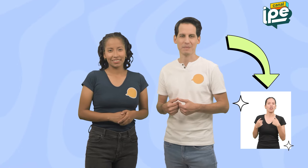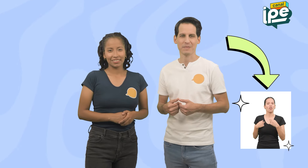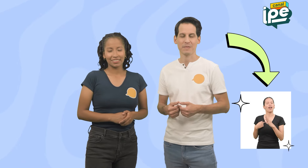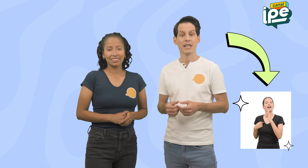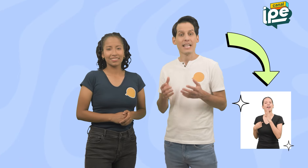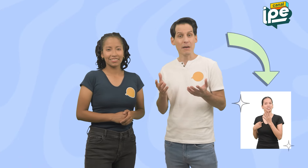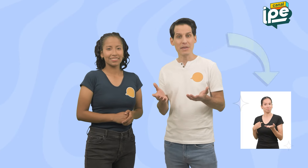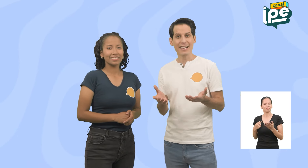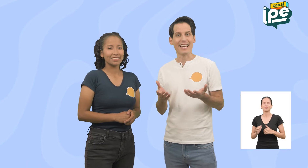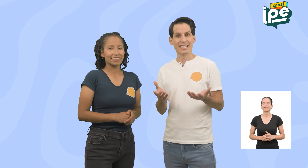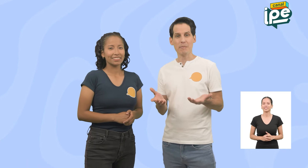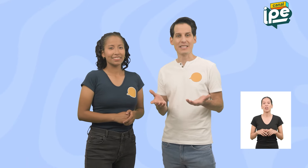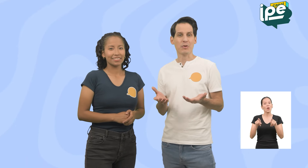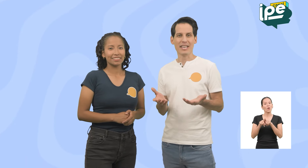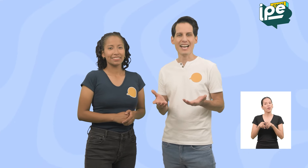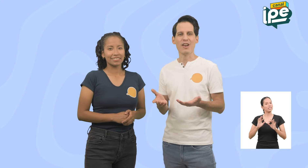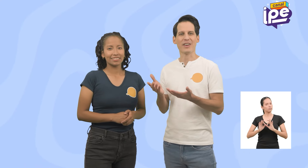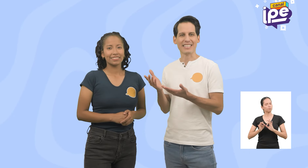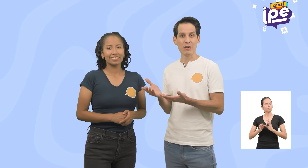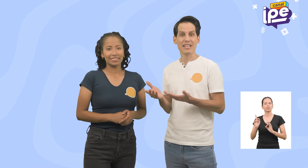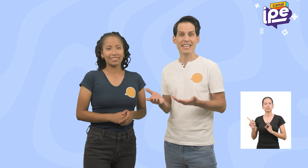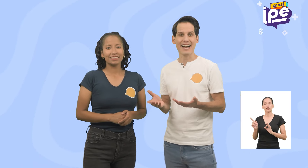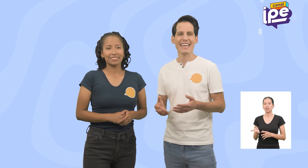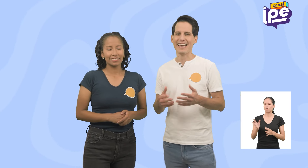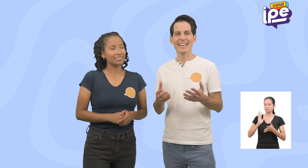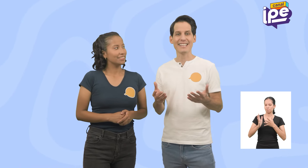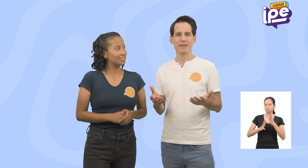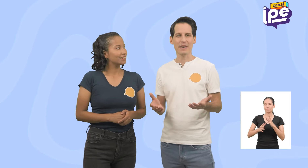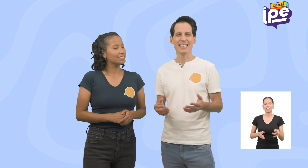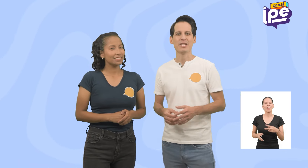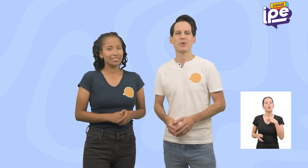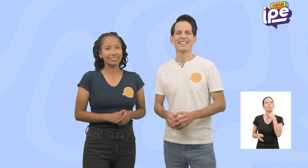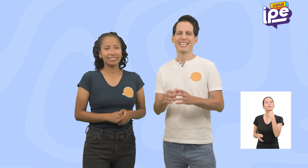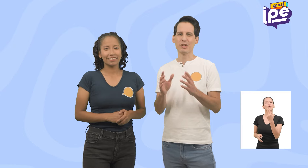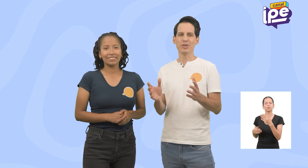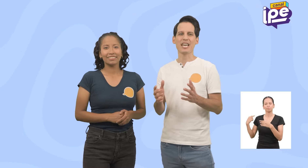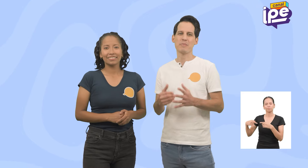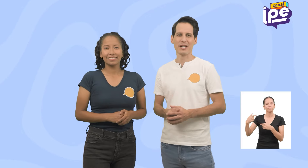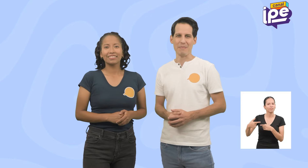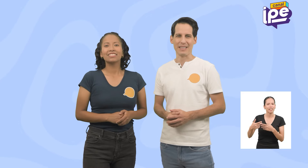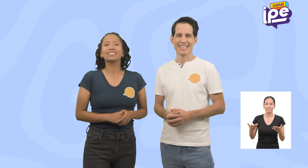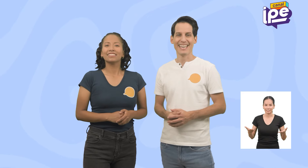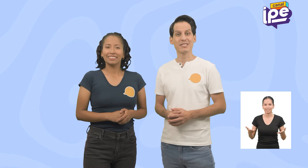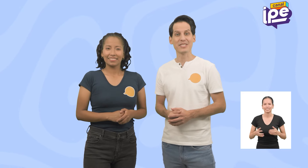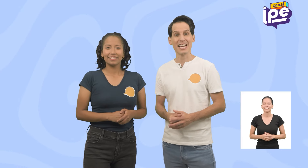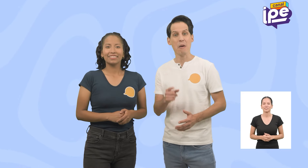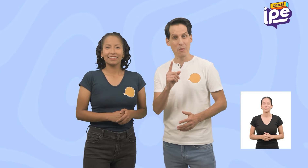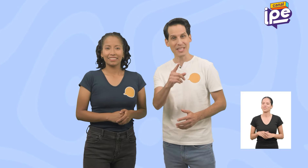También la intérprete nos dirá lo que Ana Rosa diga en LSP durante todo el programa Esto será muy